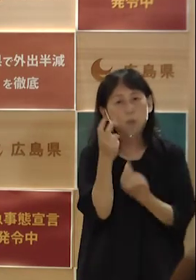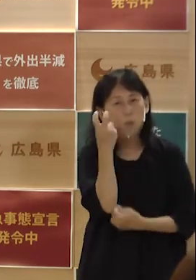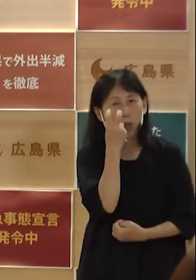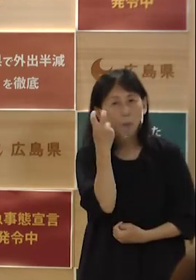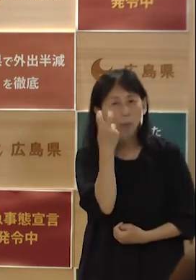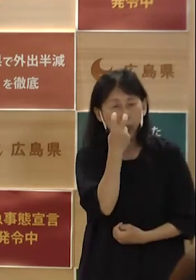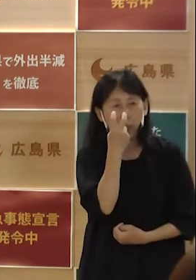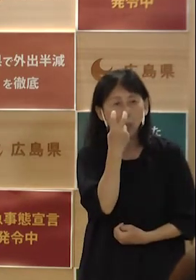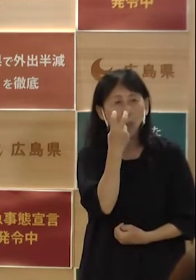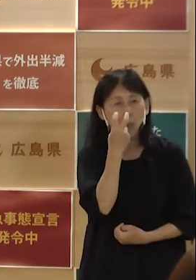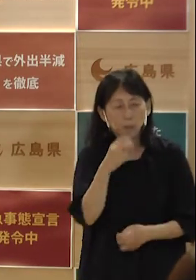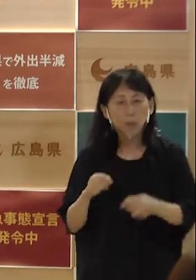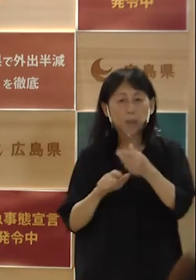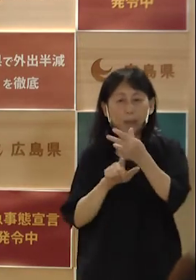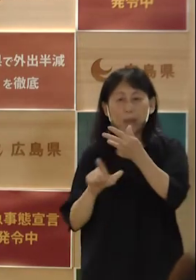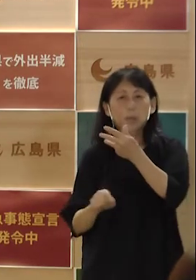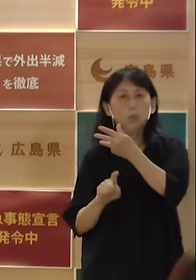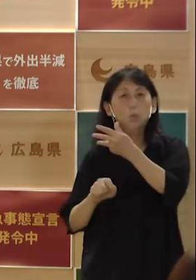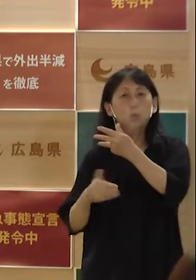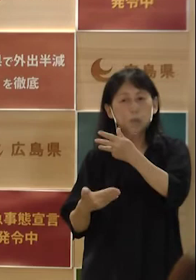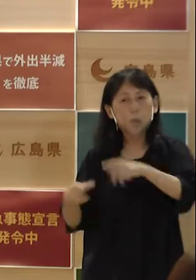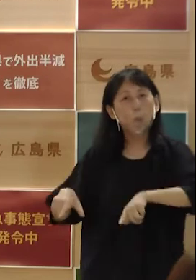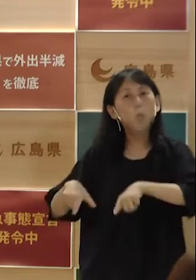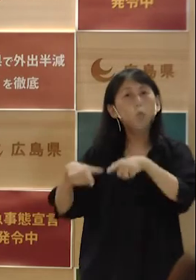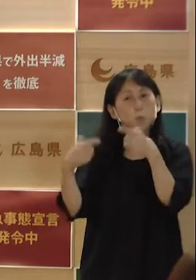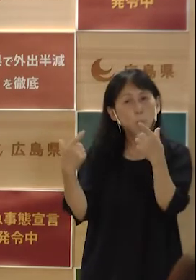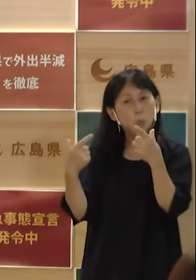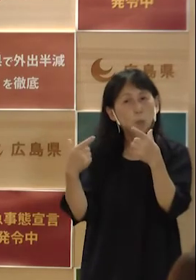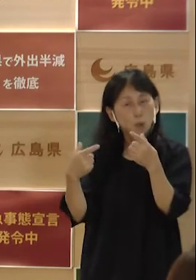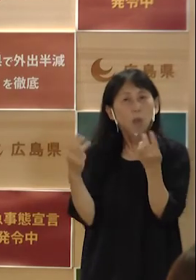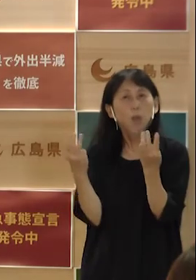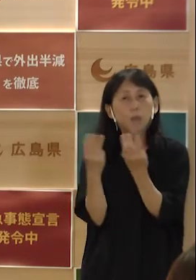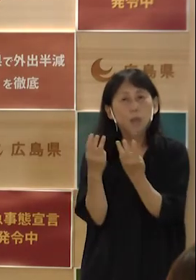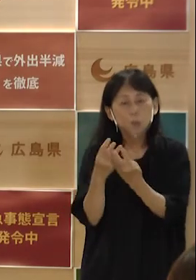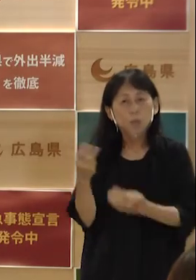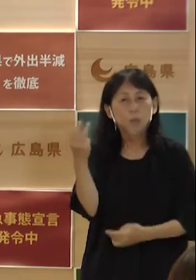呼びかけ前、8月19日の木曜日が